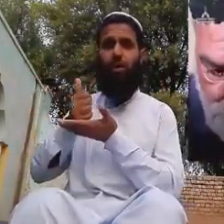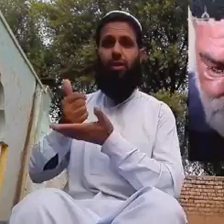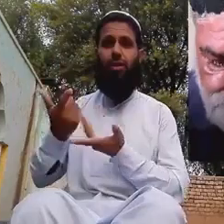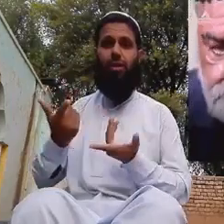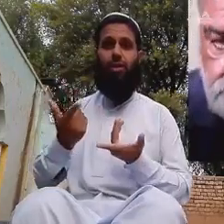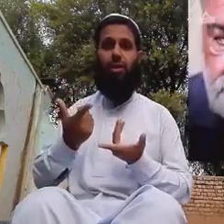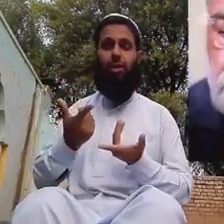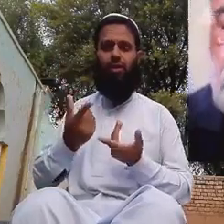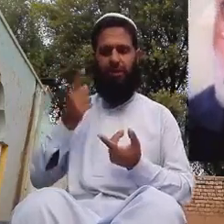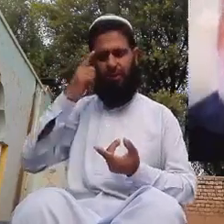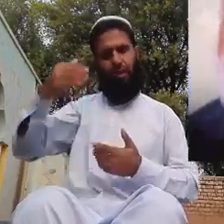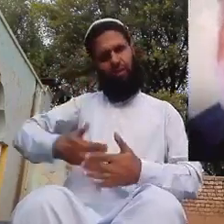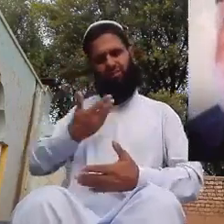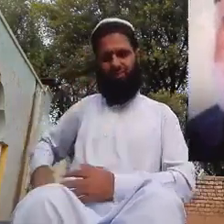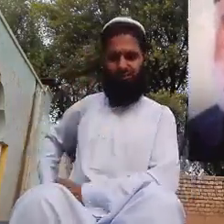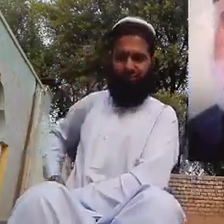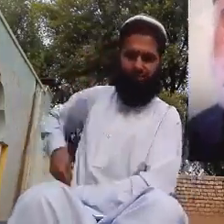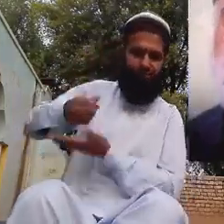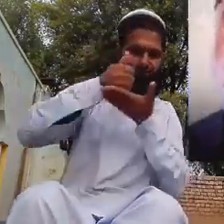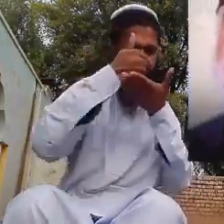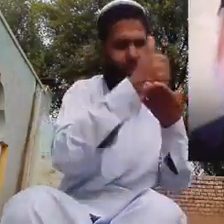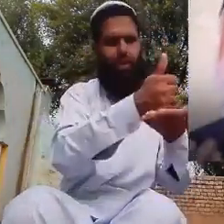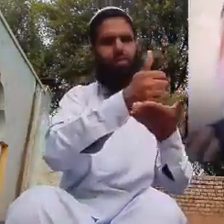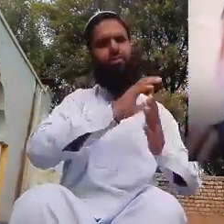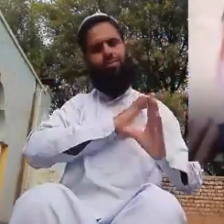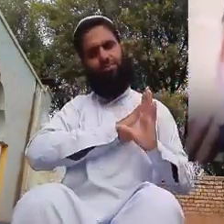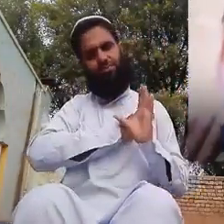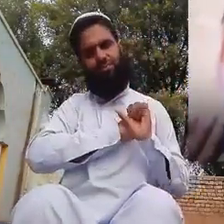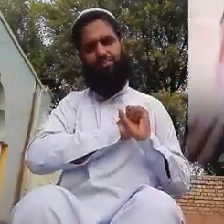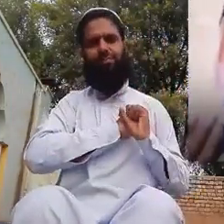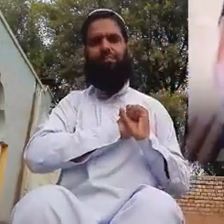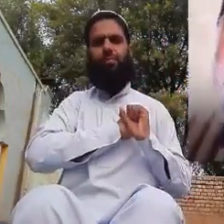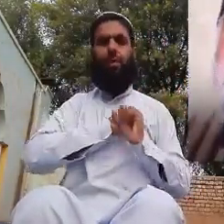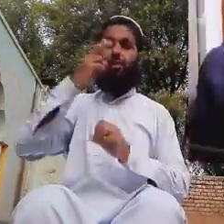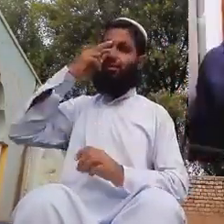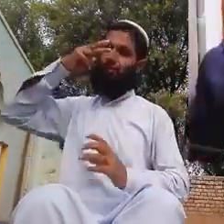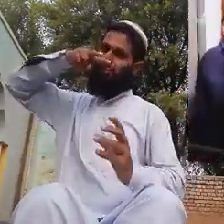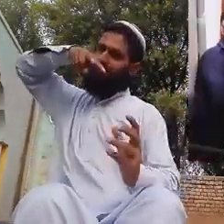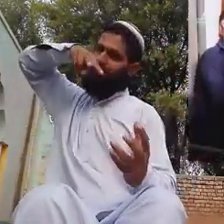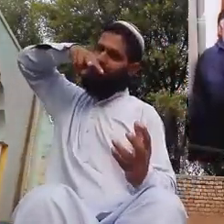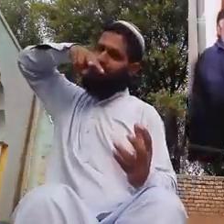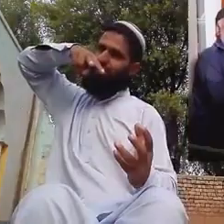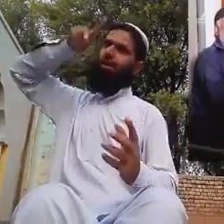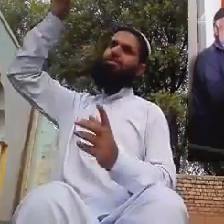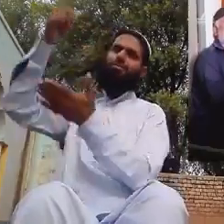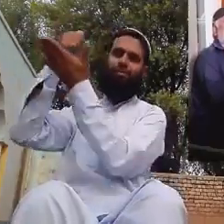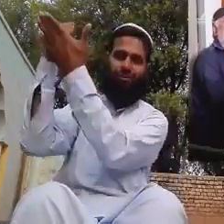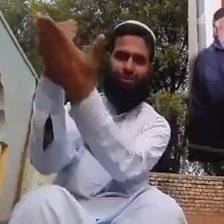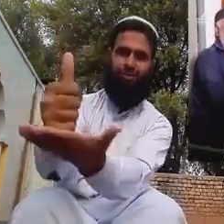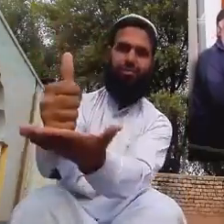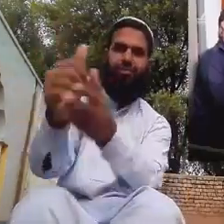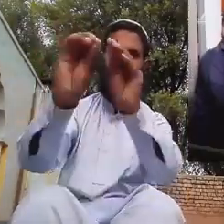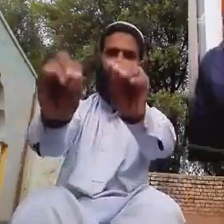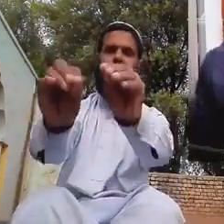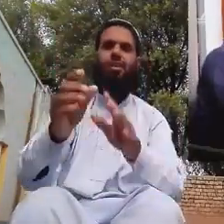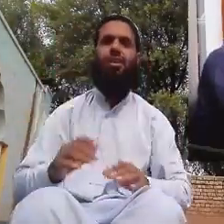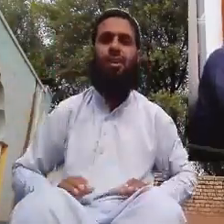कि उसके रब के कितने एहसान हैं कि हम उसकी राह में कुछ खर्च करें तो वो हमें कितनी जल्दी और कितना उम्दा